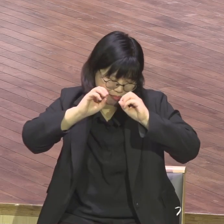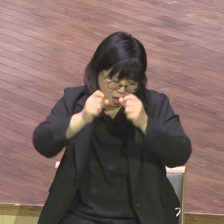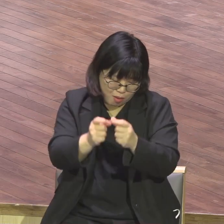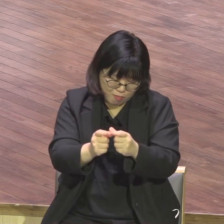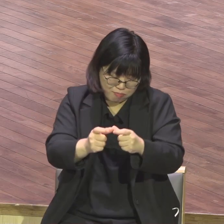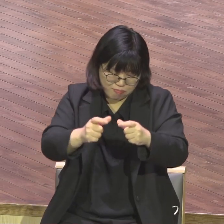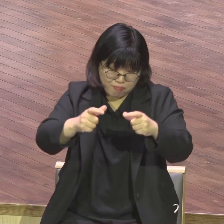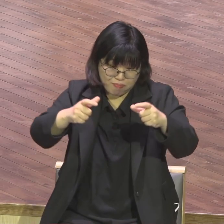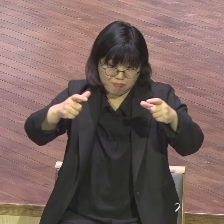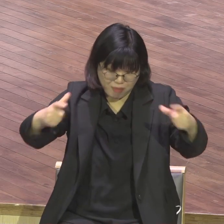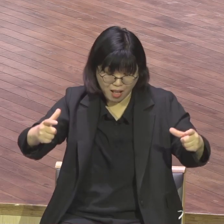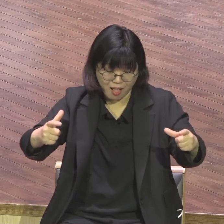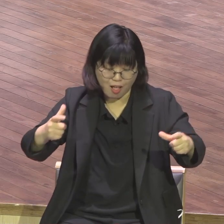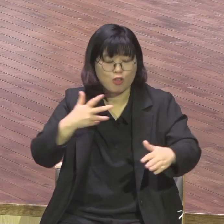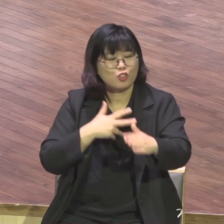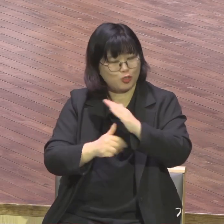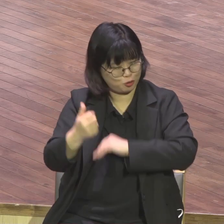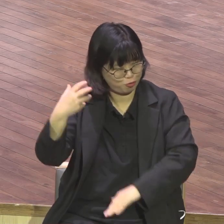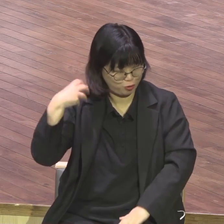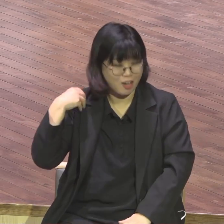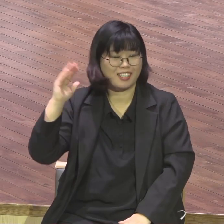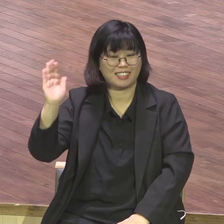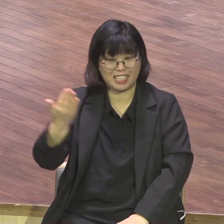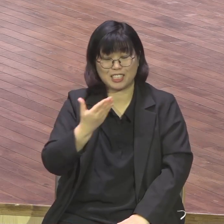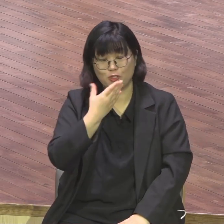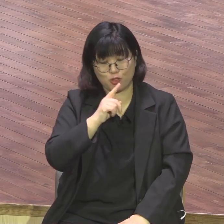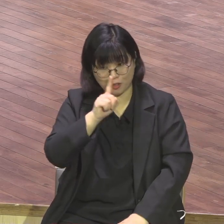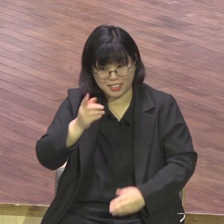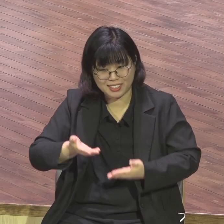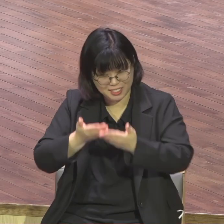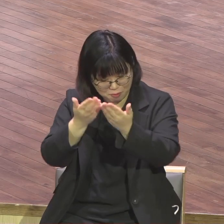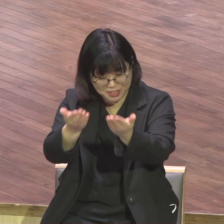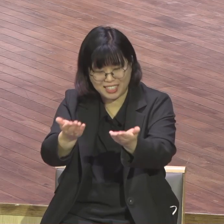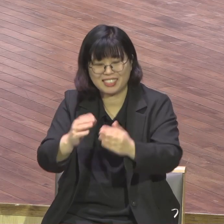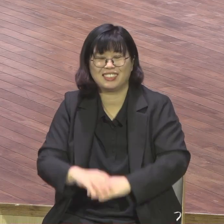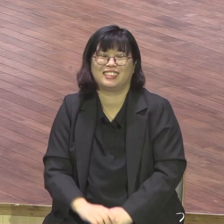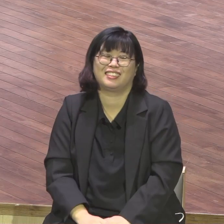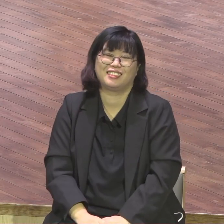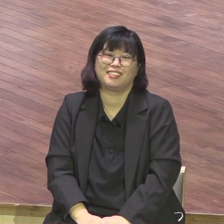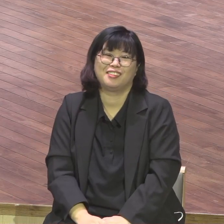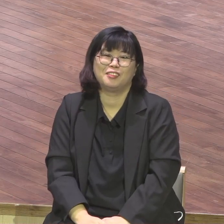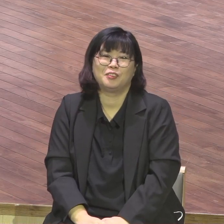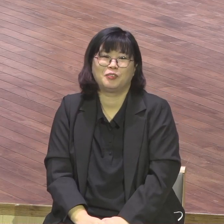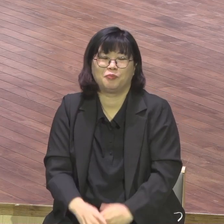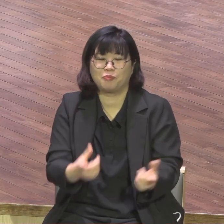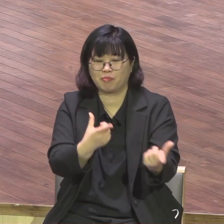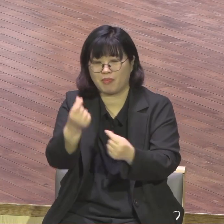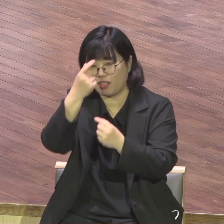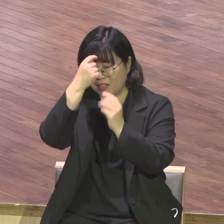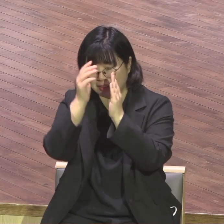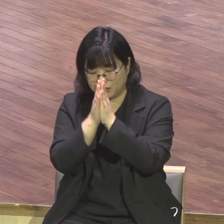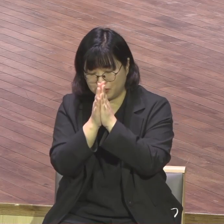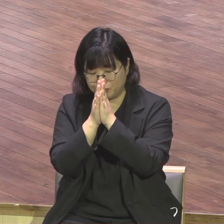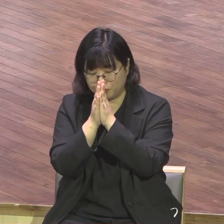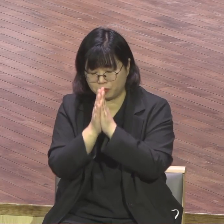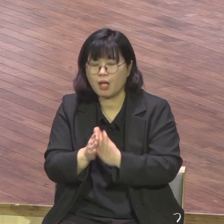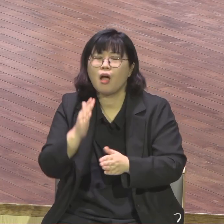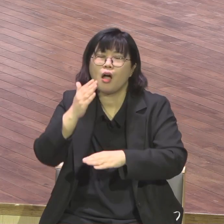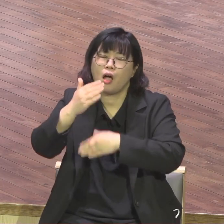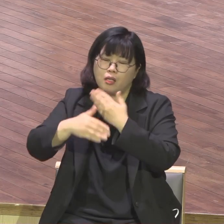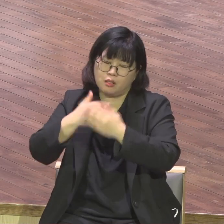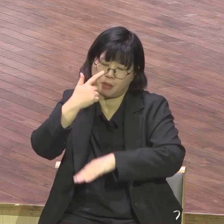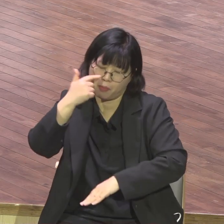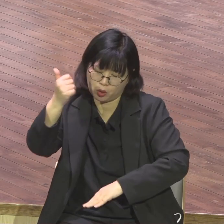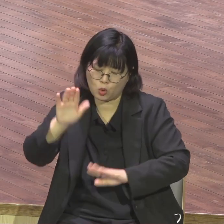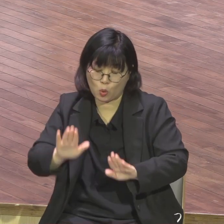확장시켜 나가는 삼운동의 주역들 다 되시기를 주님으로 축복합니다. 기도합시다. 아버지 하나님, 오늘 설날